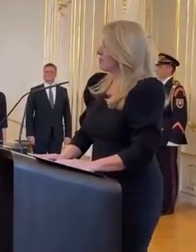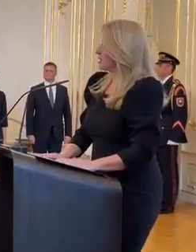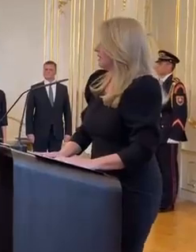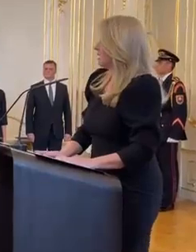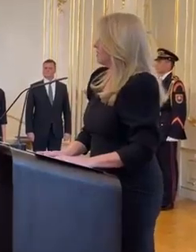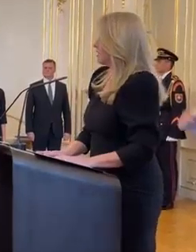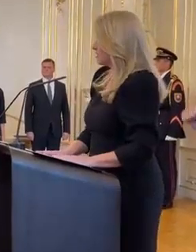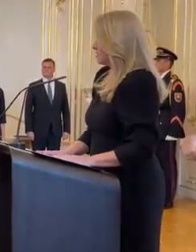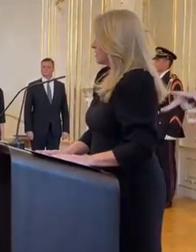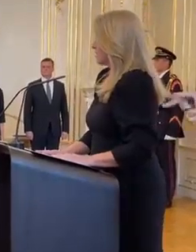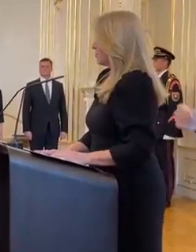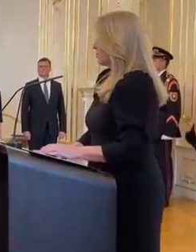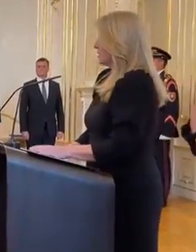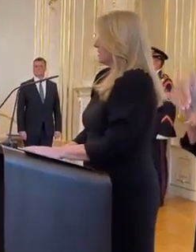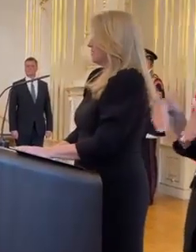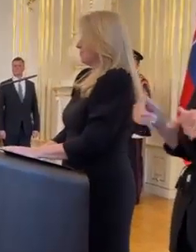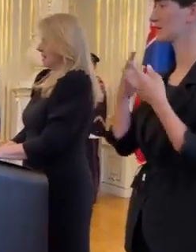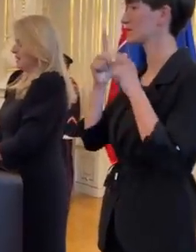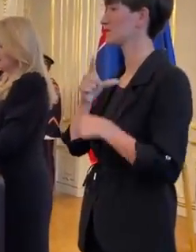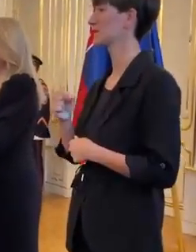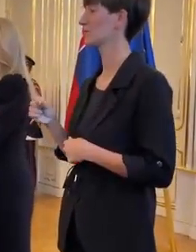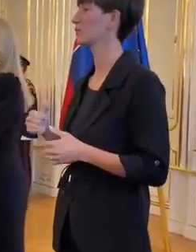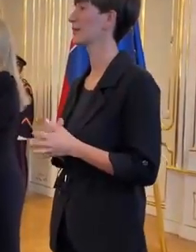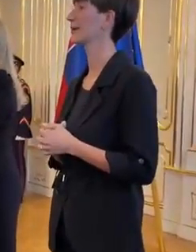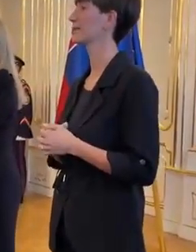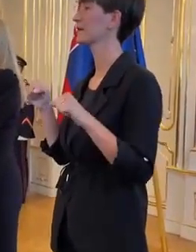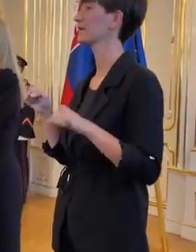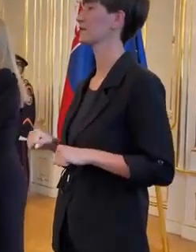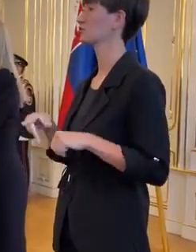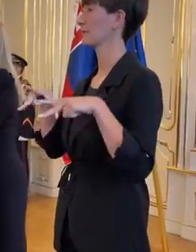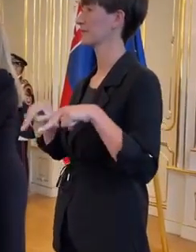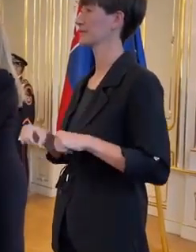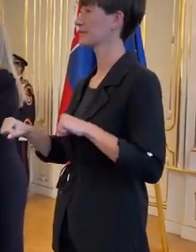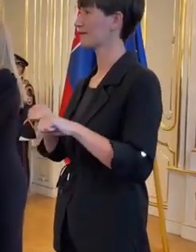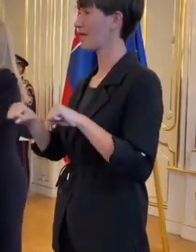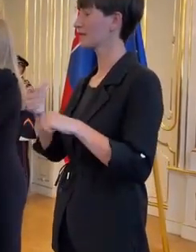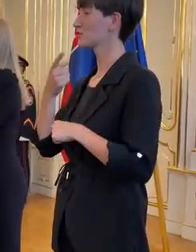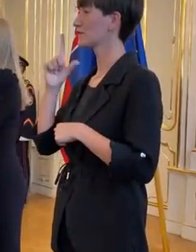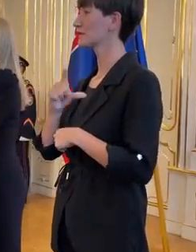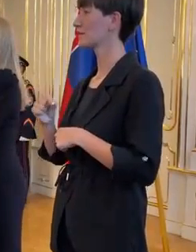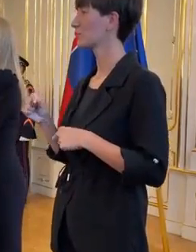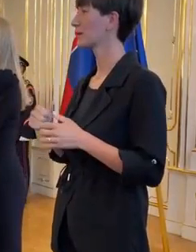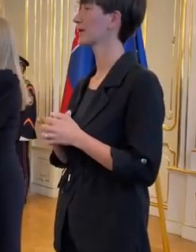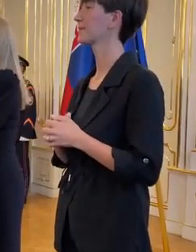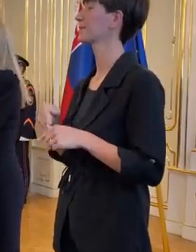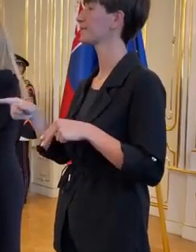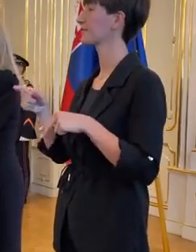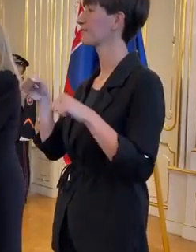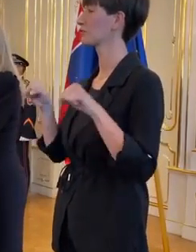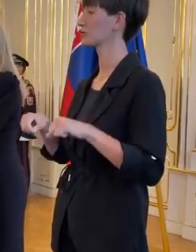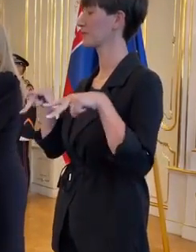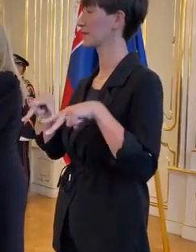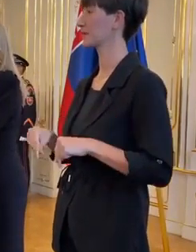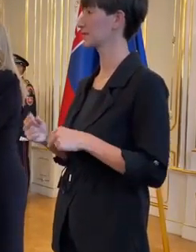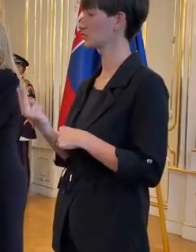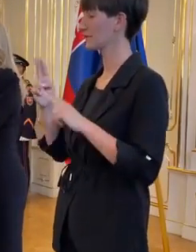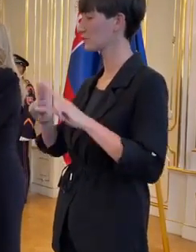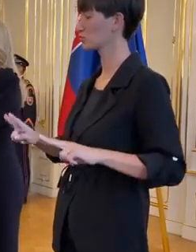Vážený pán predseda Národnej rady Slovenskej republiky, vážený pán predseda vlády Slovenskej republiky, vážený pán predseda Ústavného